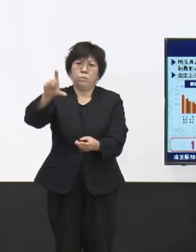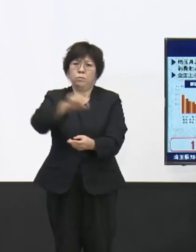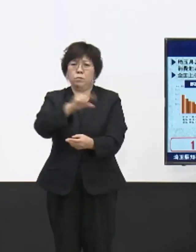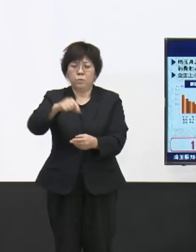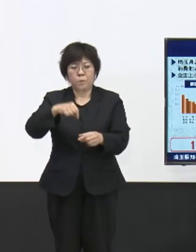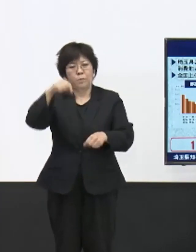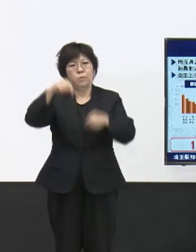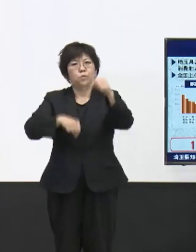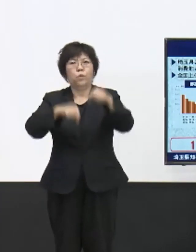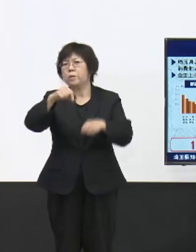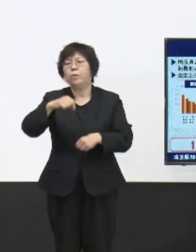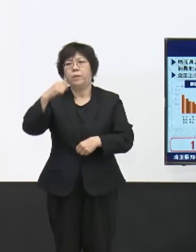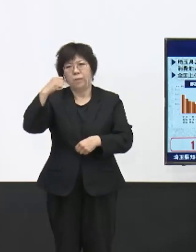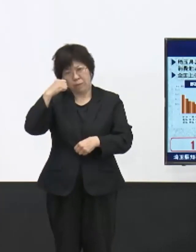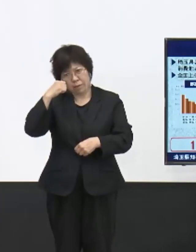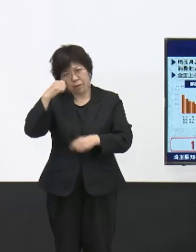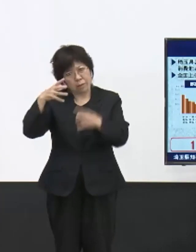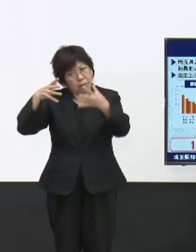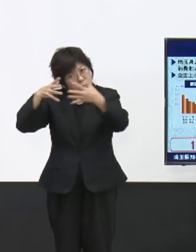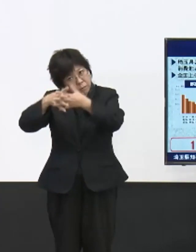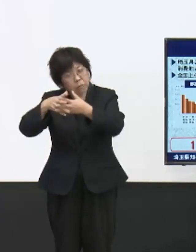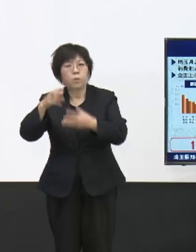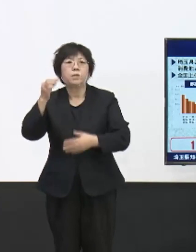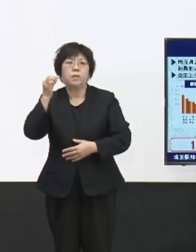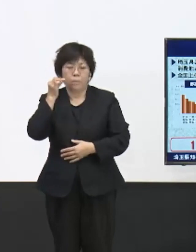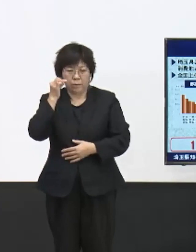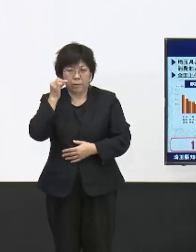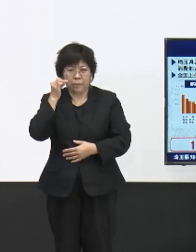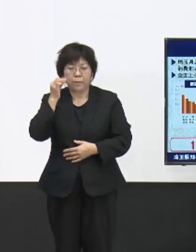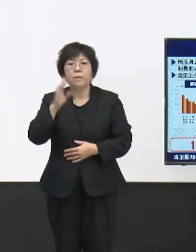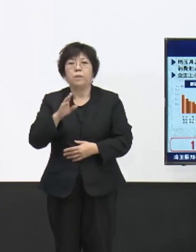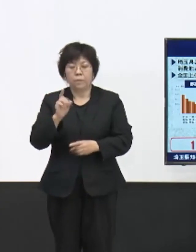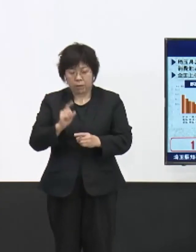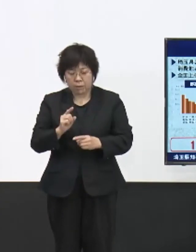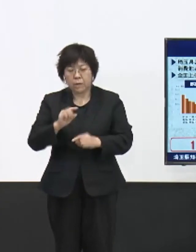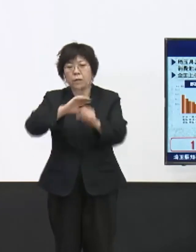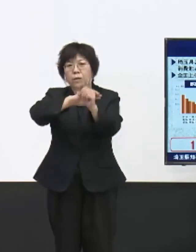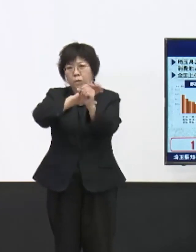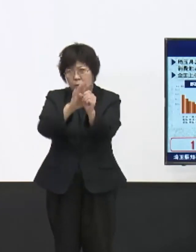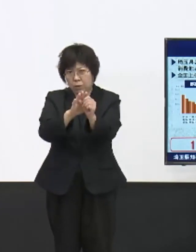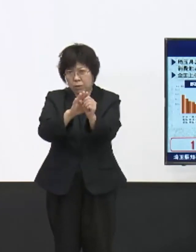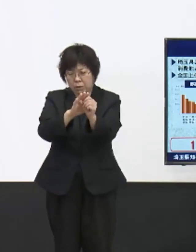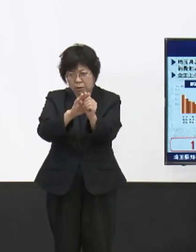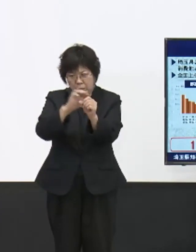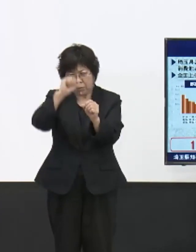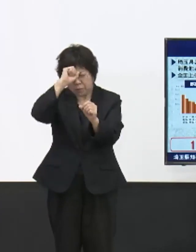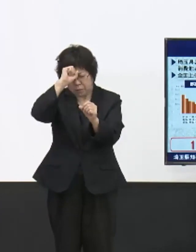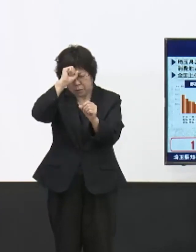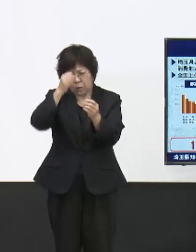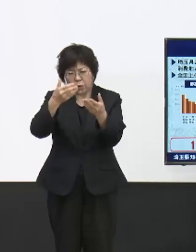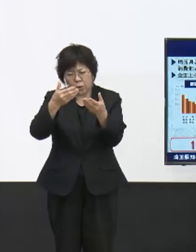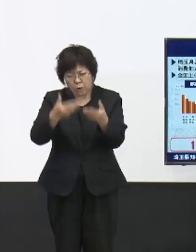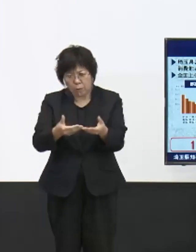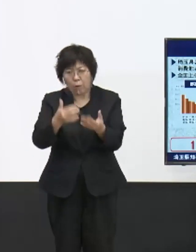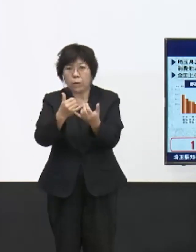ては常にそうですけれども、可能な限り陽性者、死亡者、重症者抑え込んでいく、これをもう考えるしかない